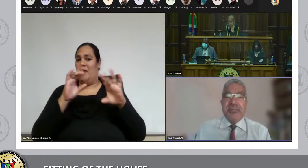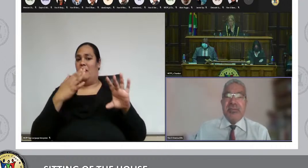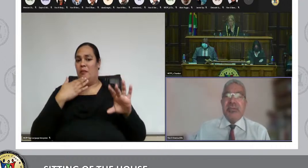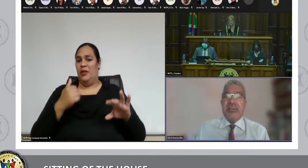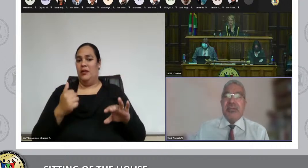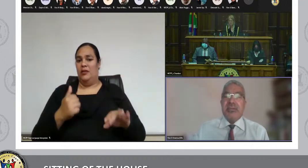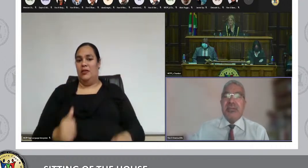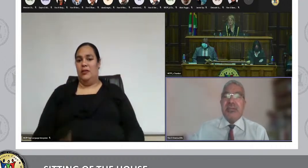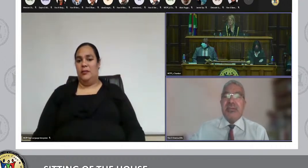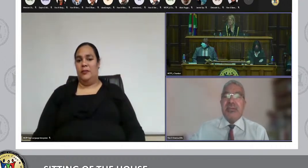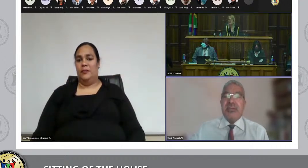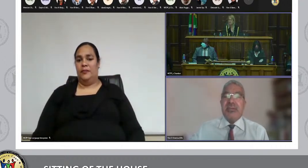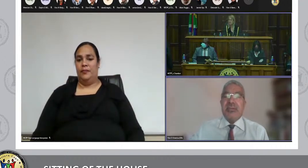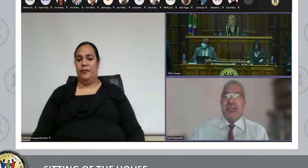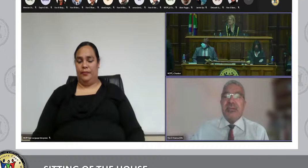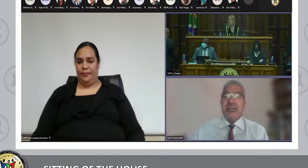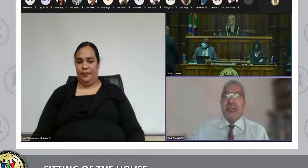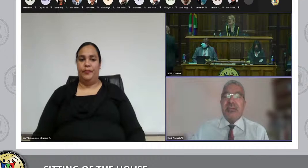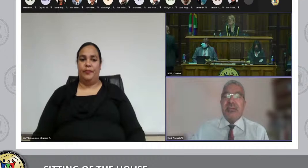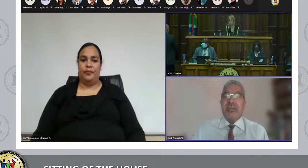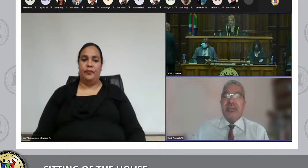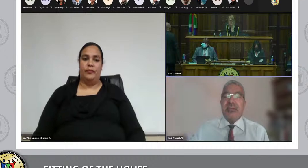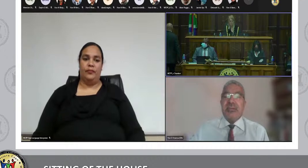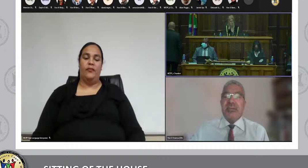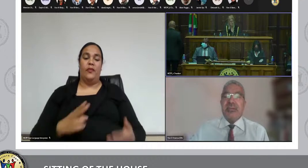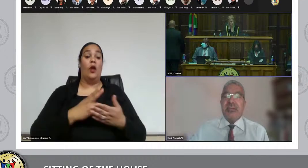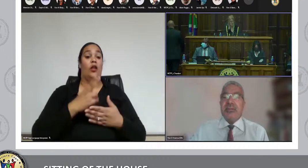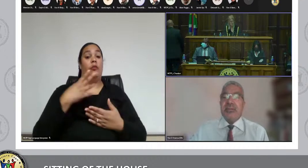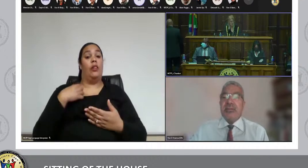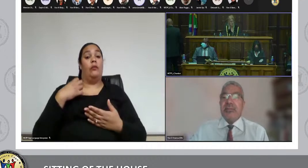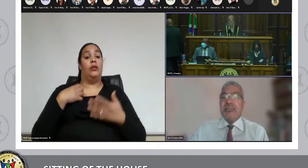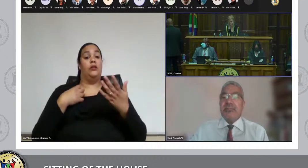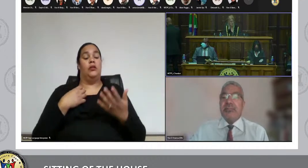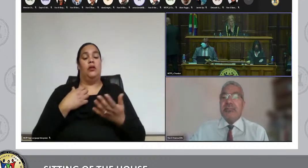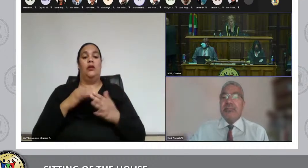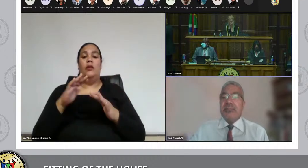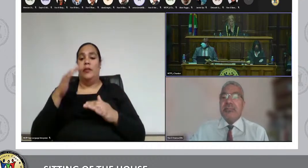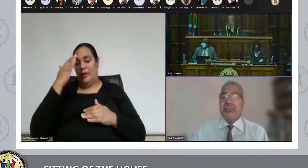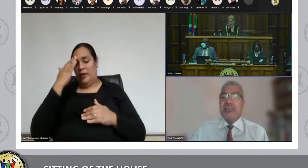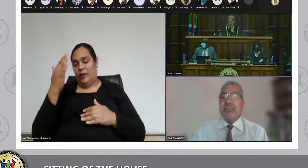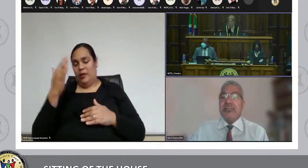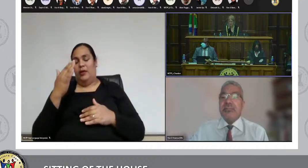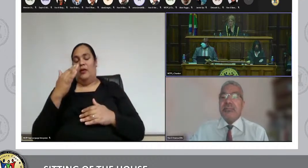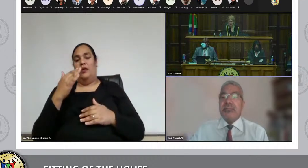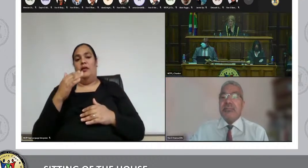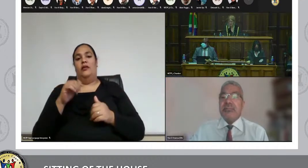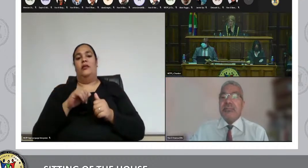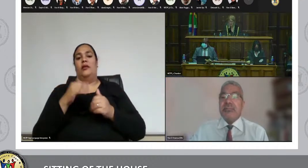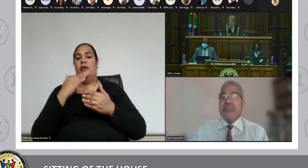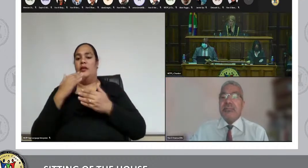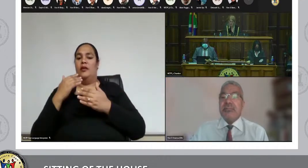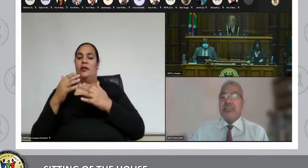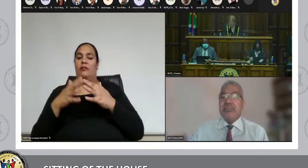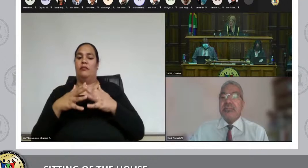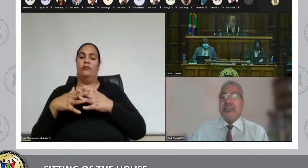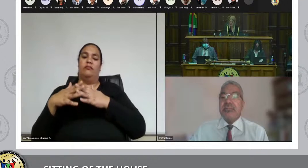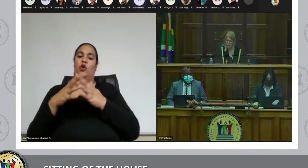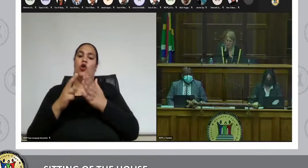asseblief? Thank you. Agbare Minister. Baie dankie, agbare Deputy Speaker. Dankie aan die